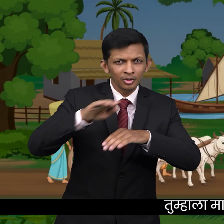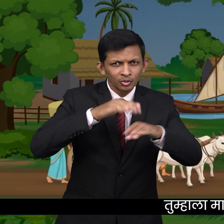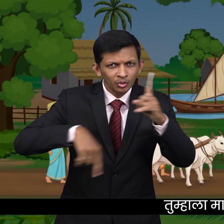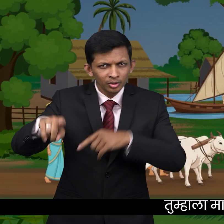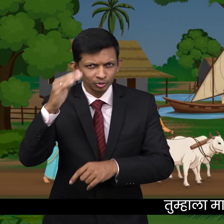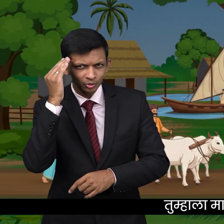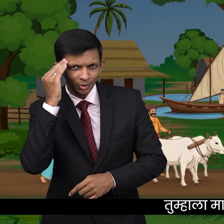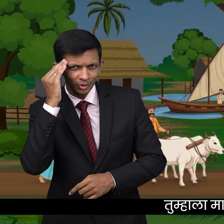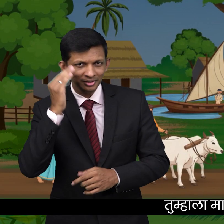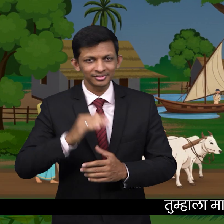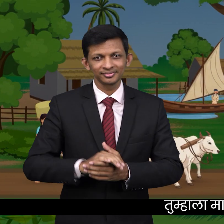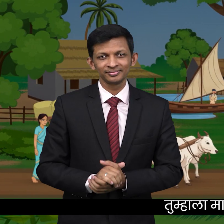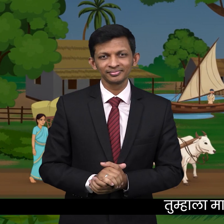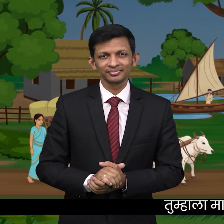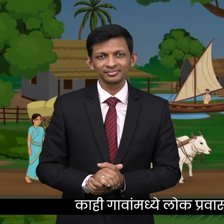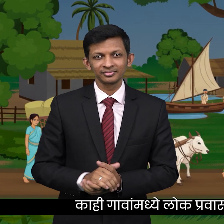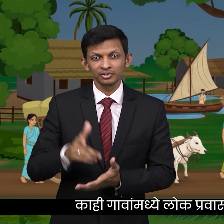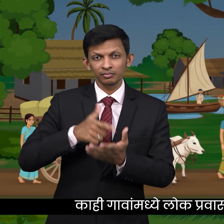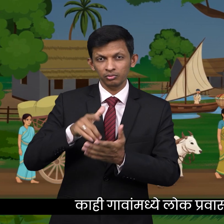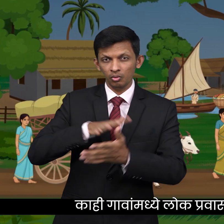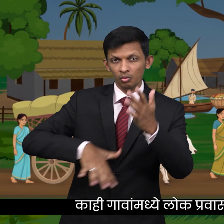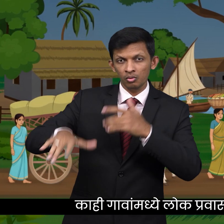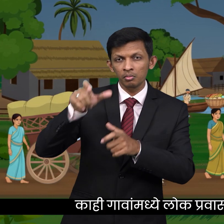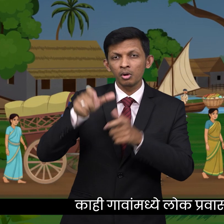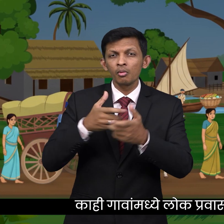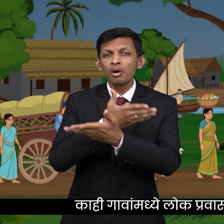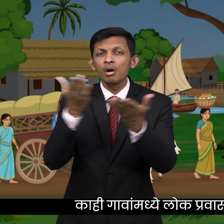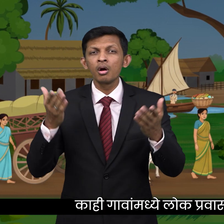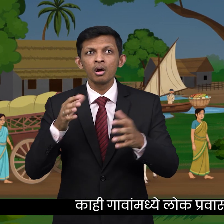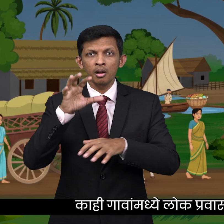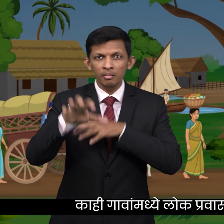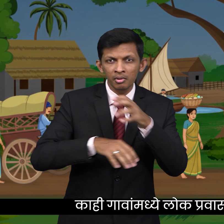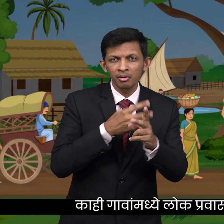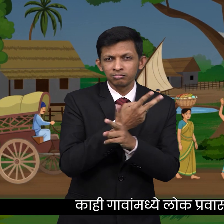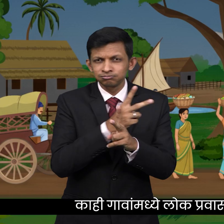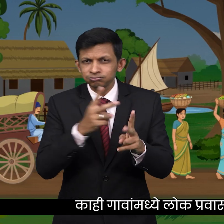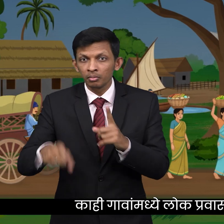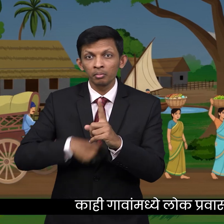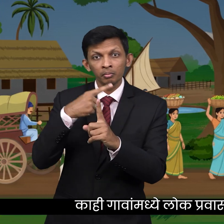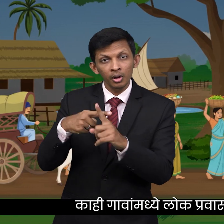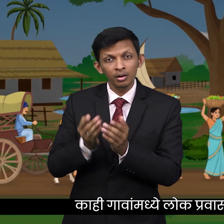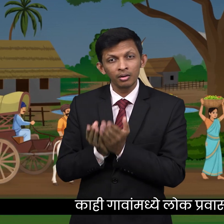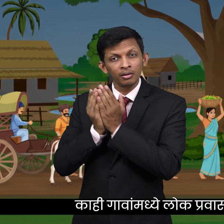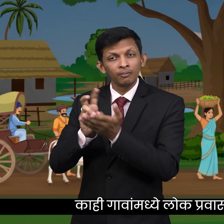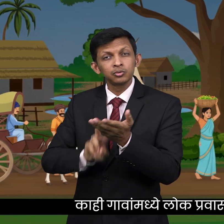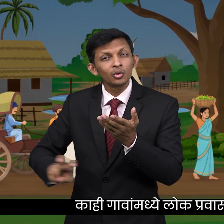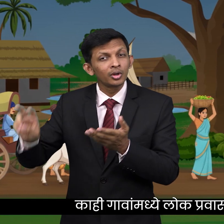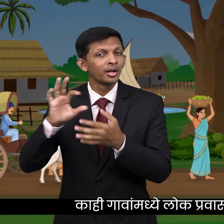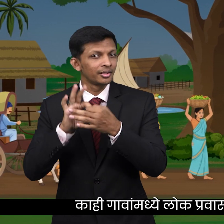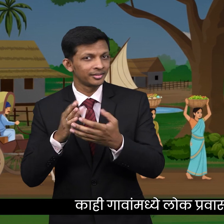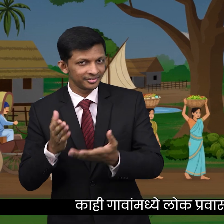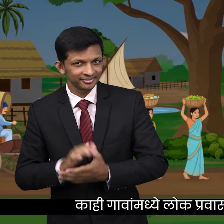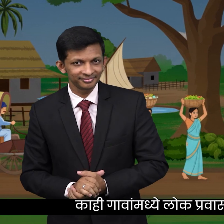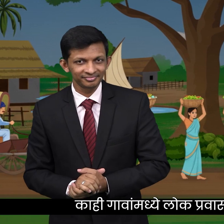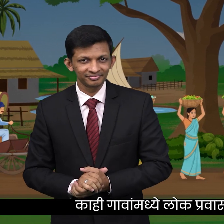तुम्हाला माहित आहे का मुलांनो, काही गावांमध्ये लोक प्रवास करण्यासाठी प्राणी